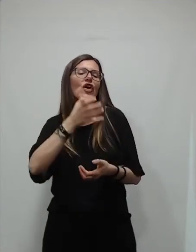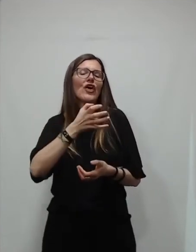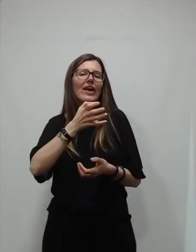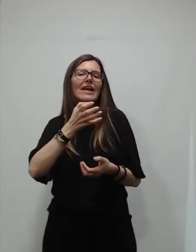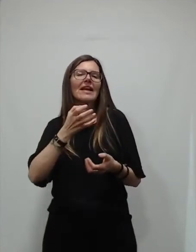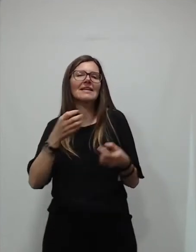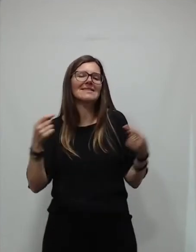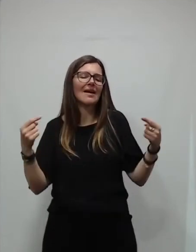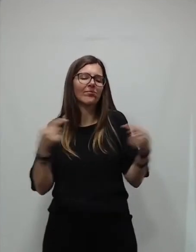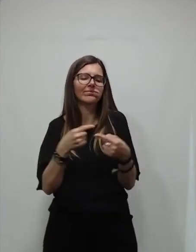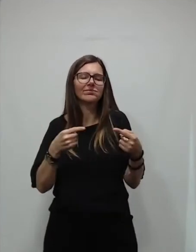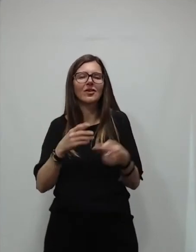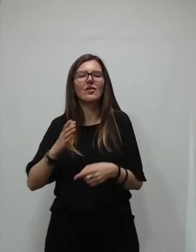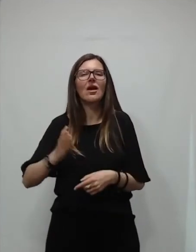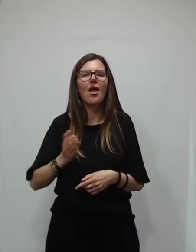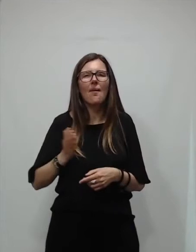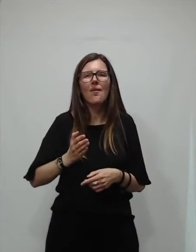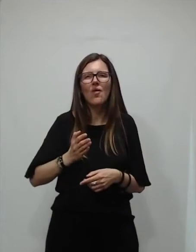mala con los títulos, pero